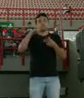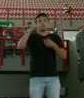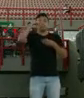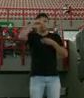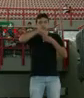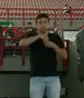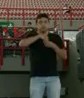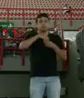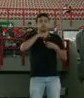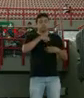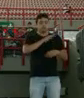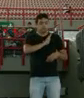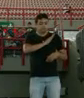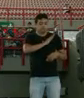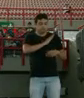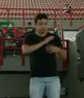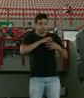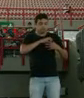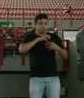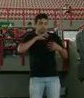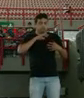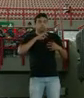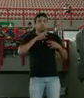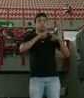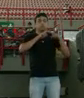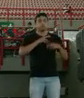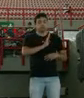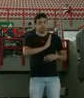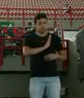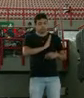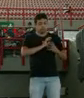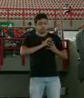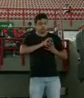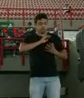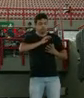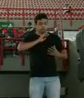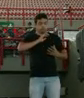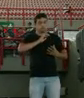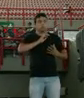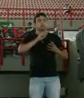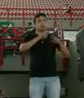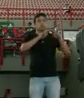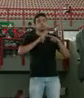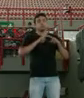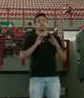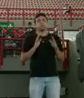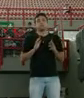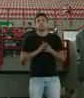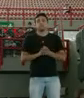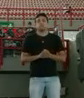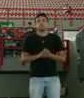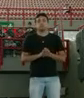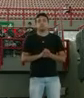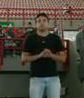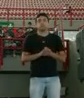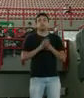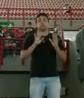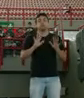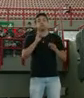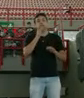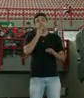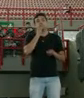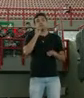músculo que? Cardíaco. Então ele também promove crescimento do coração. E aí,